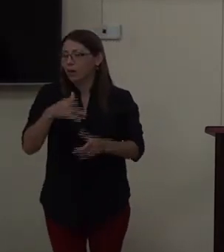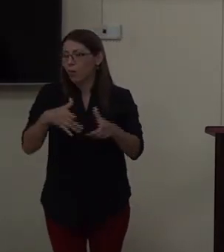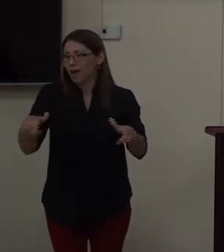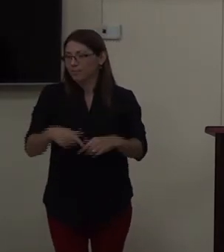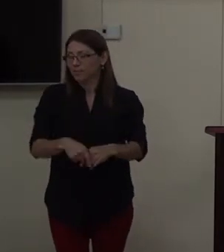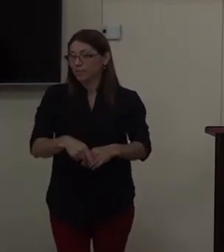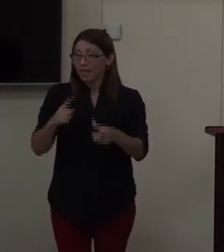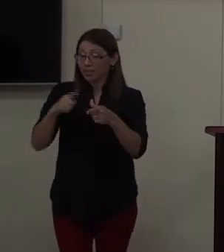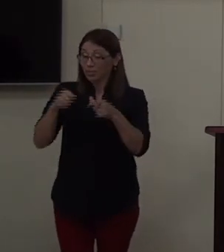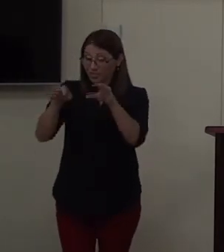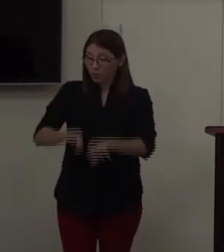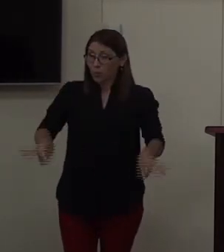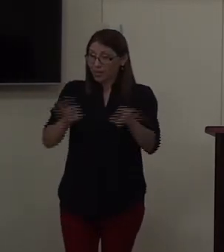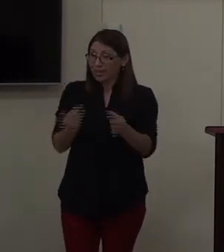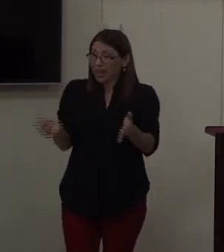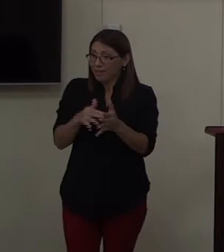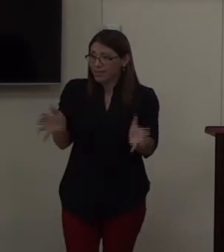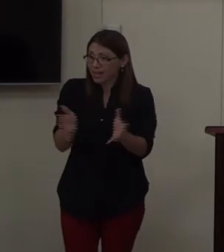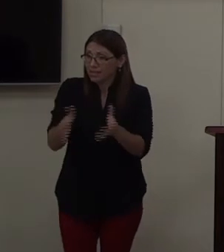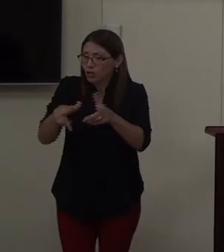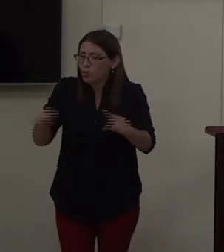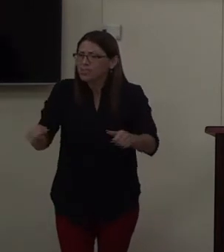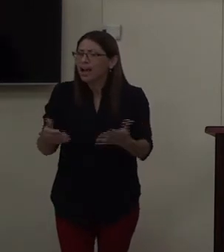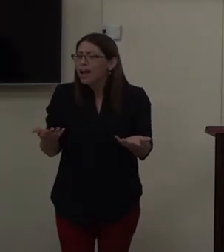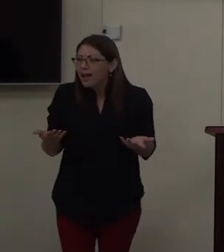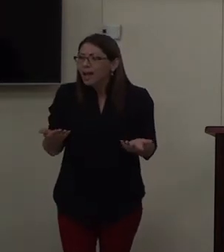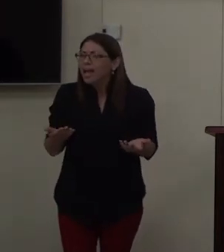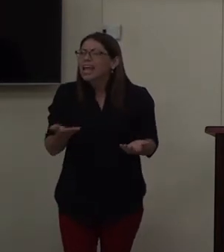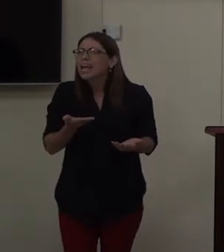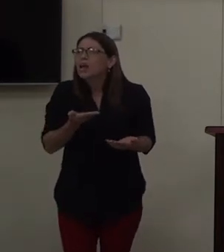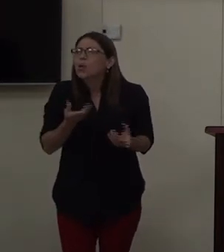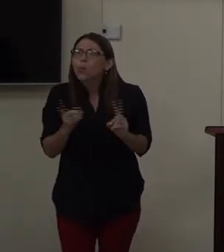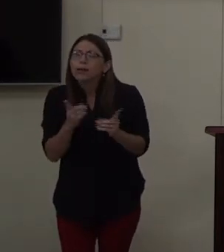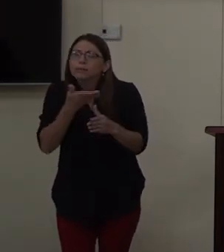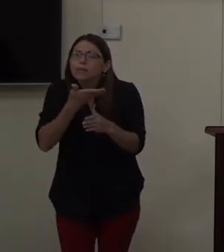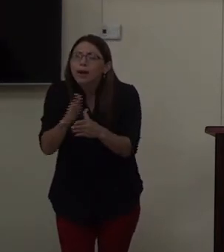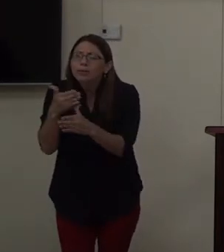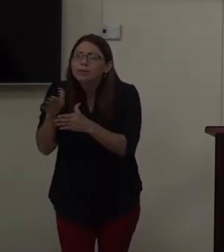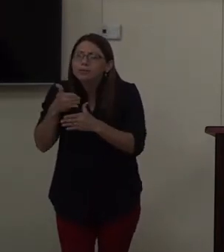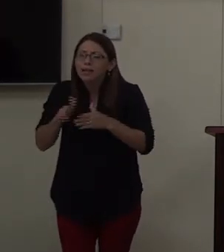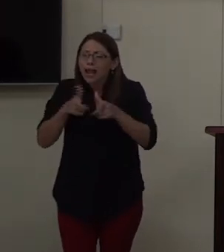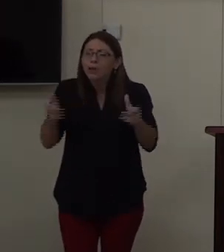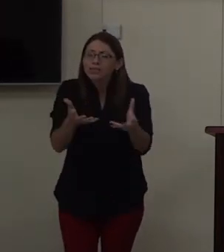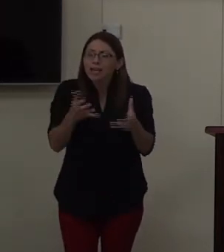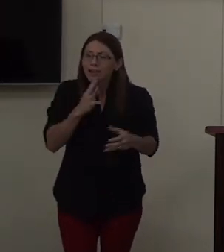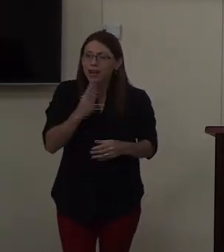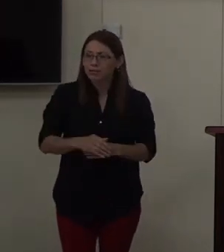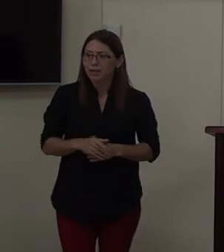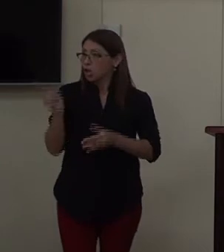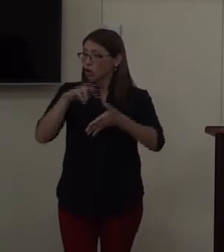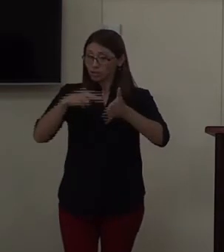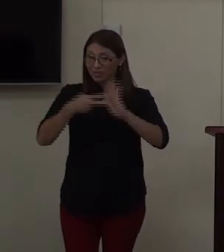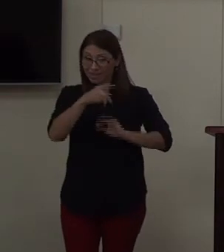aquí lo importante en la revitalización lingüística es qué partes de la lengua se quieren hablar, Y eso no quiere decir que la comunidad lo